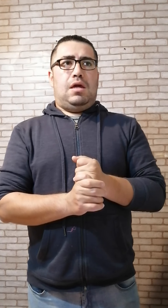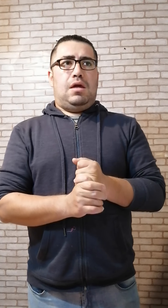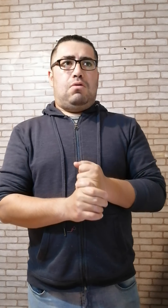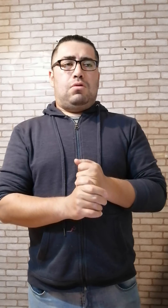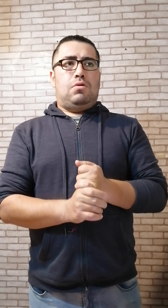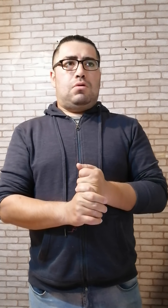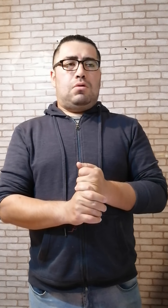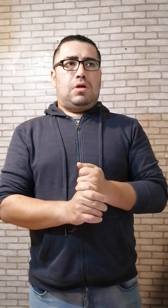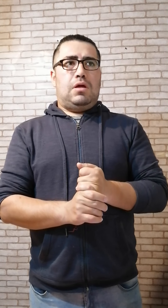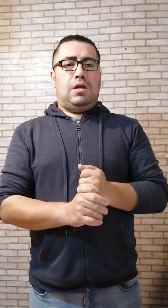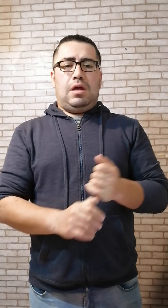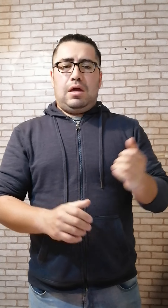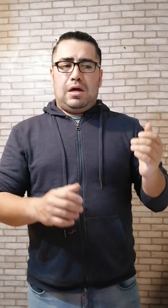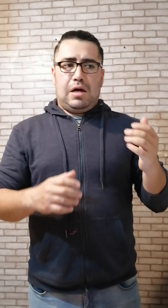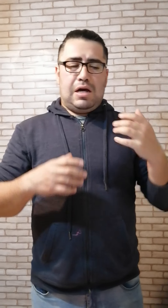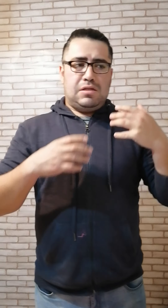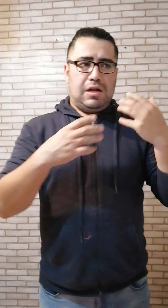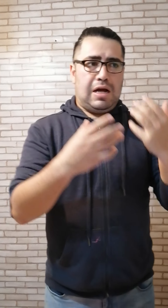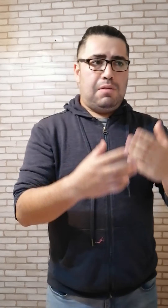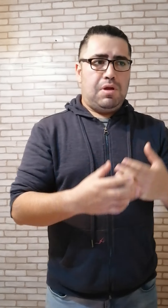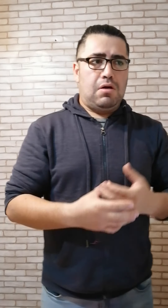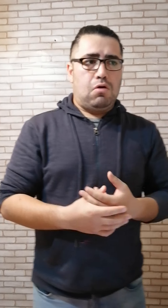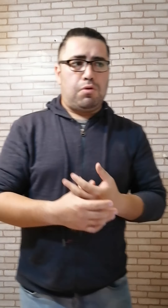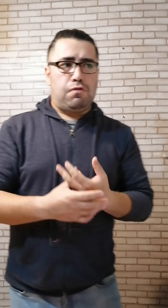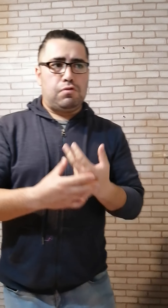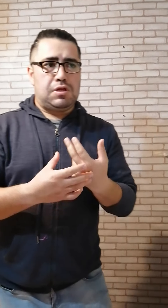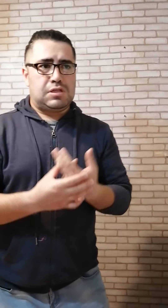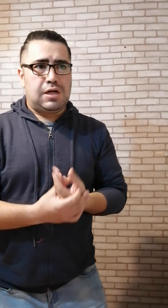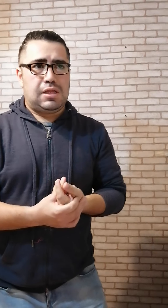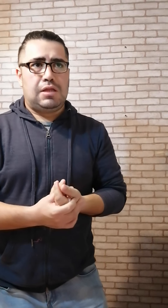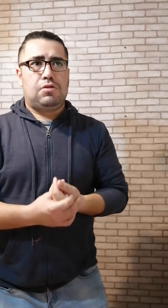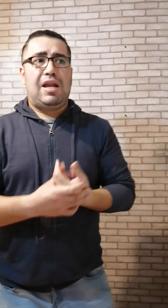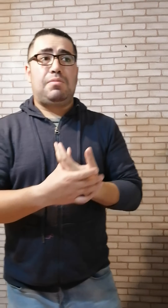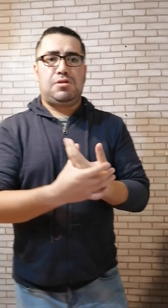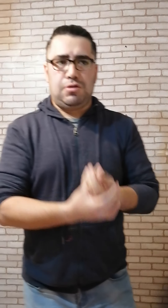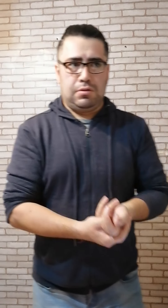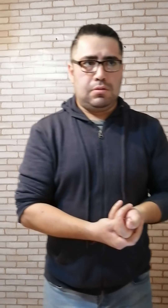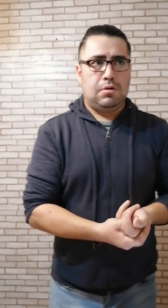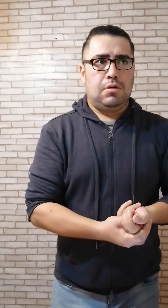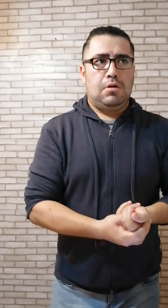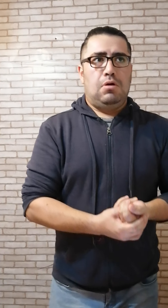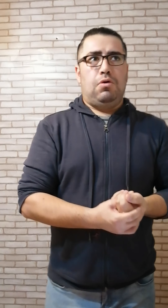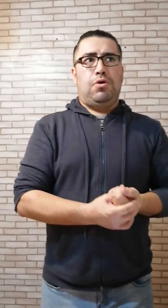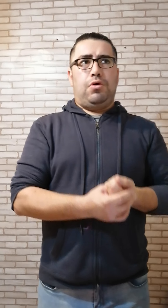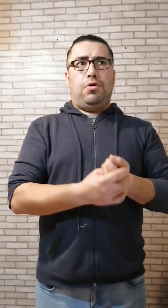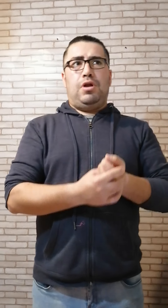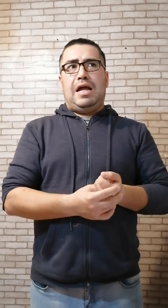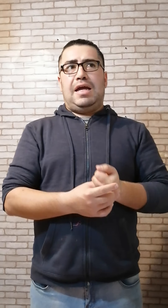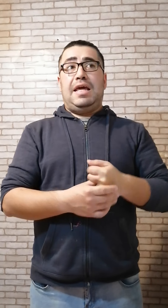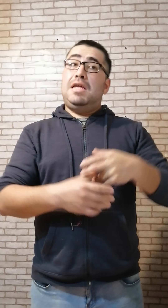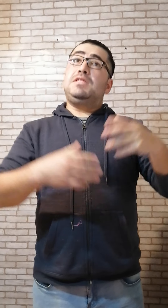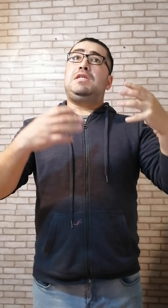o no acercarme o profundizar tanto en la misión o en la creencia